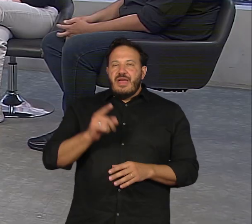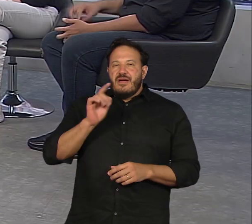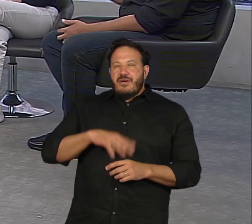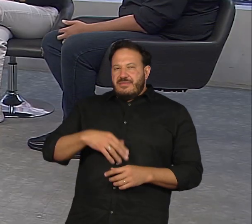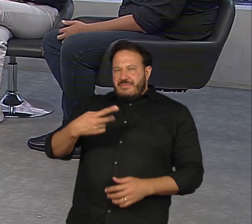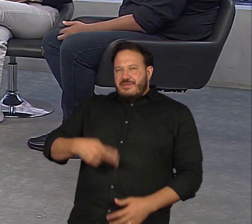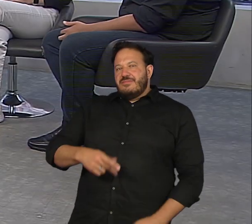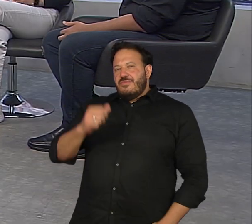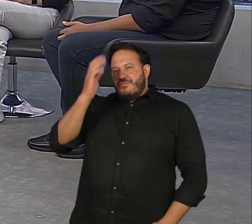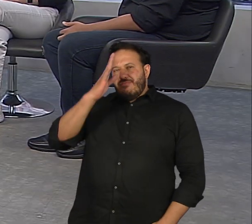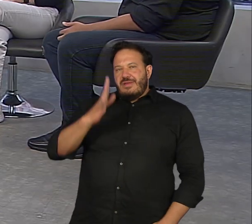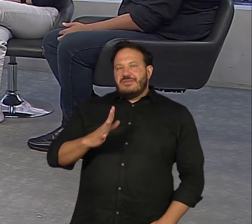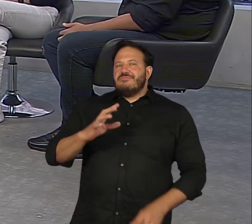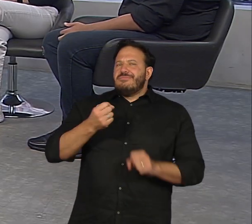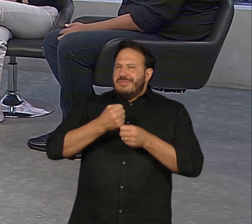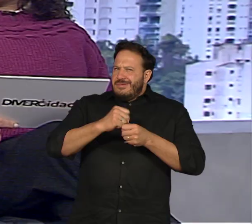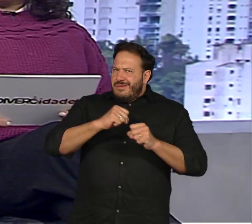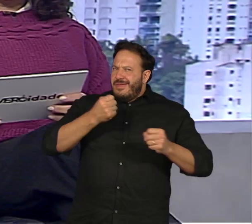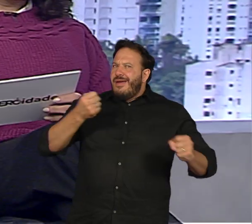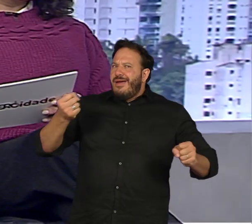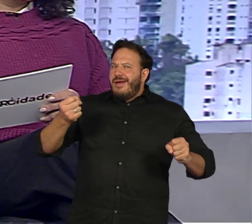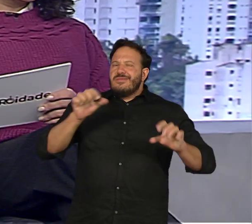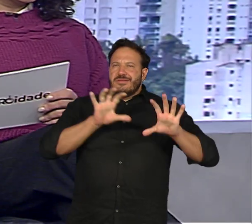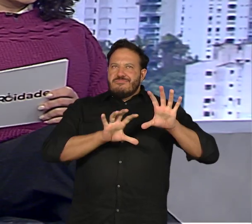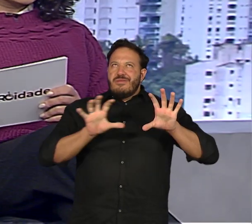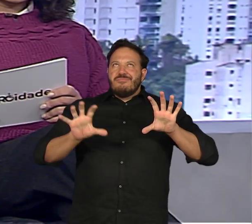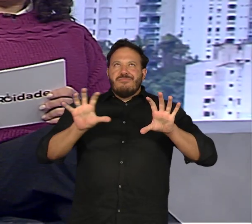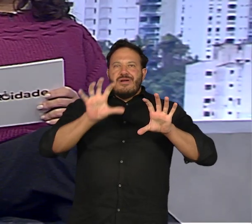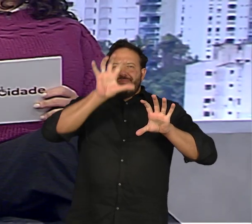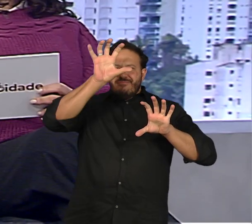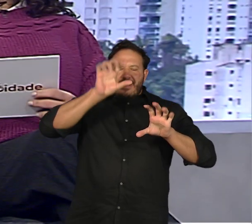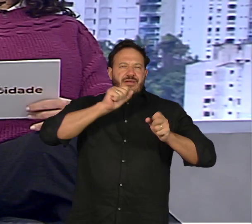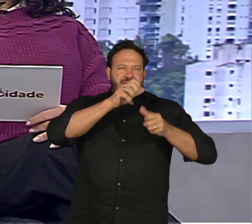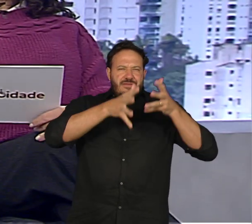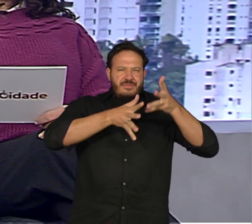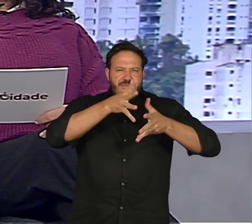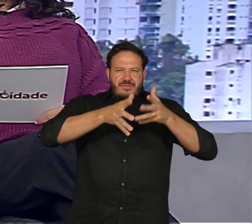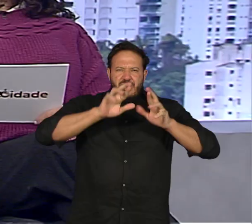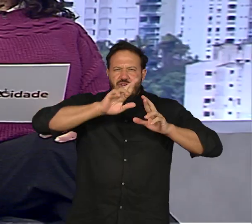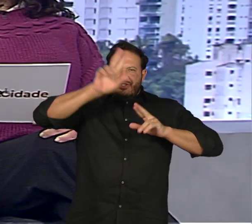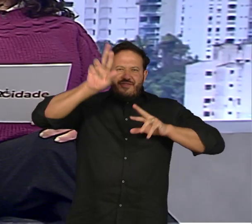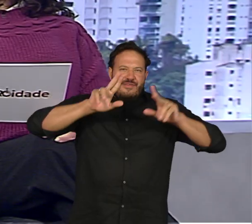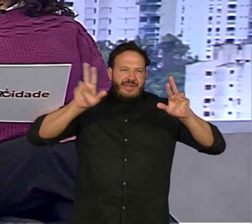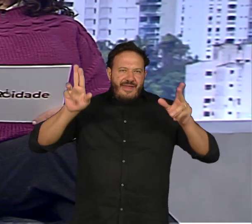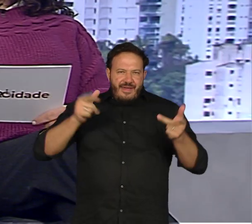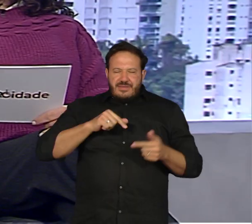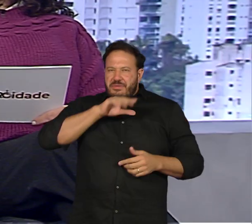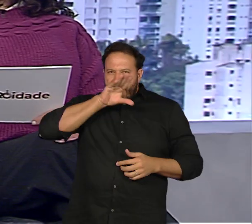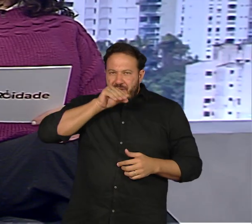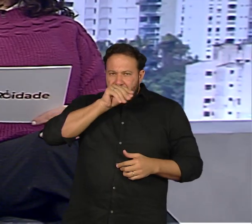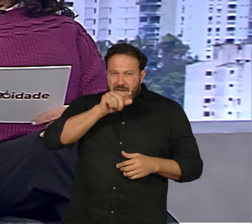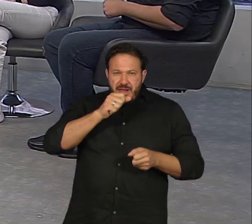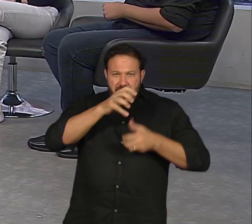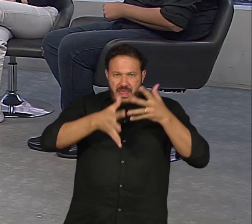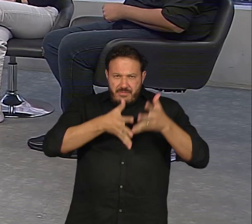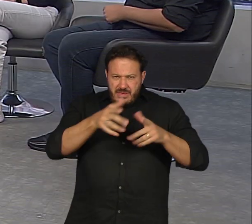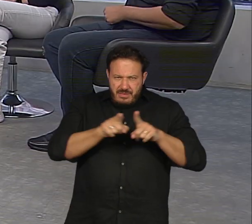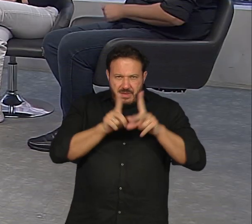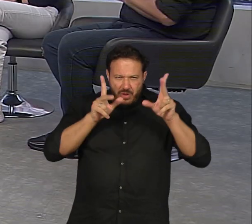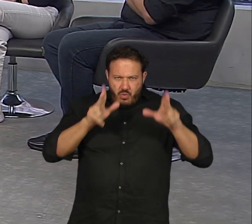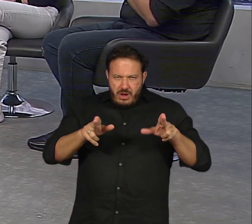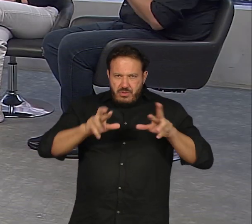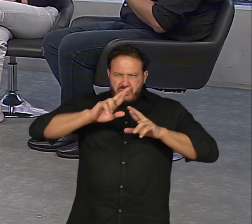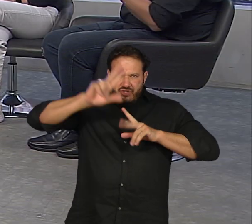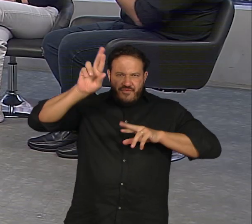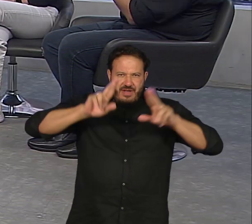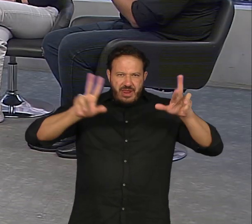Brasil é um país imenso, né? Tem regiões com muita diferença do jeito de falar. Libras também acompanha essas